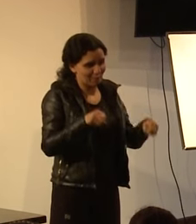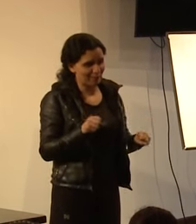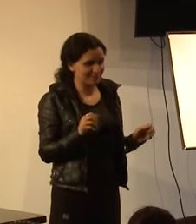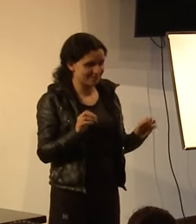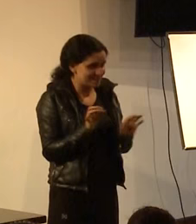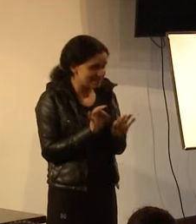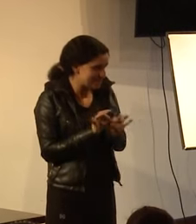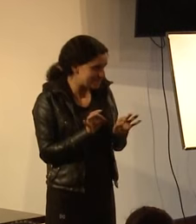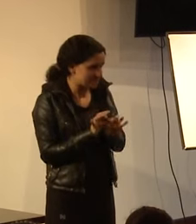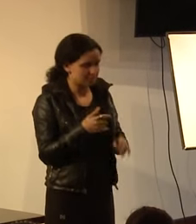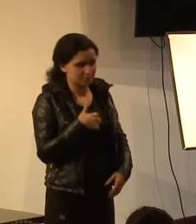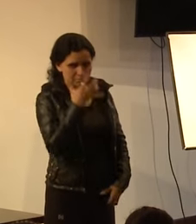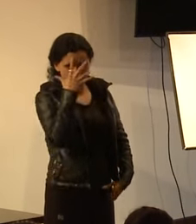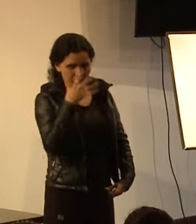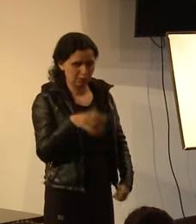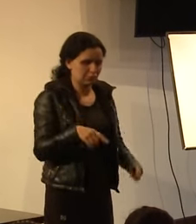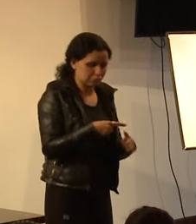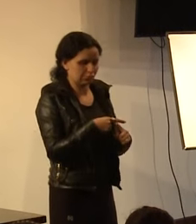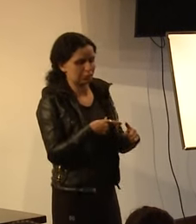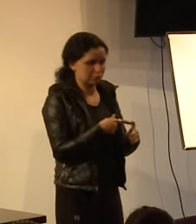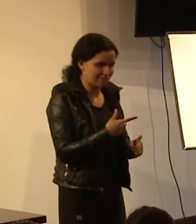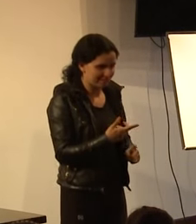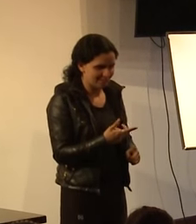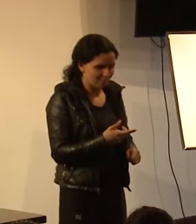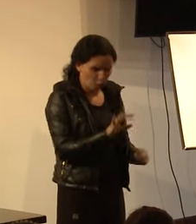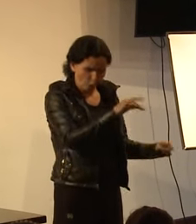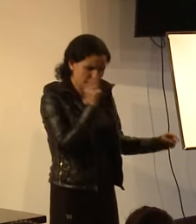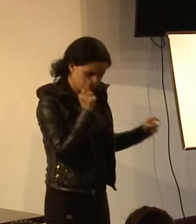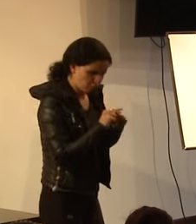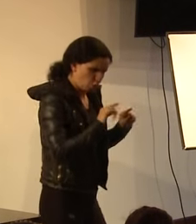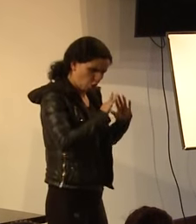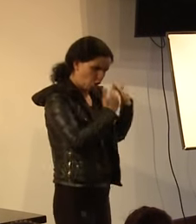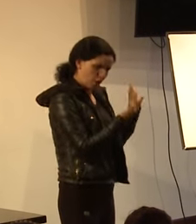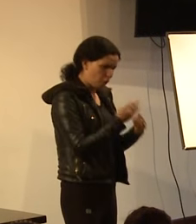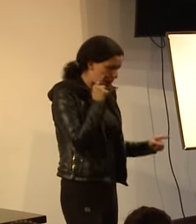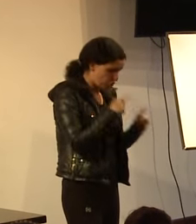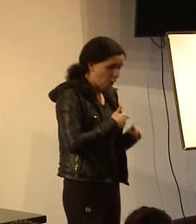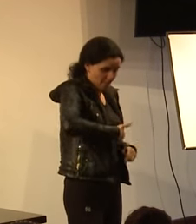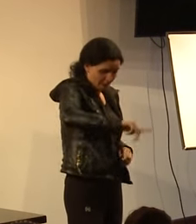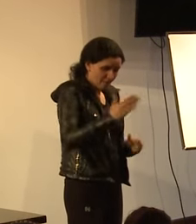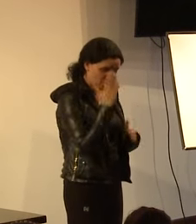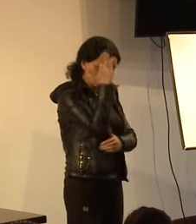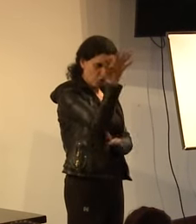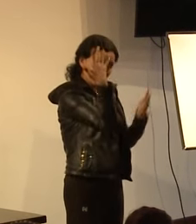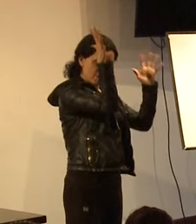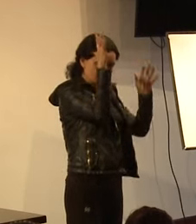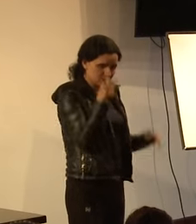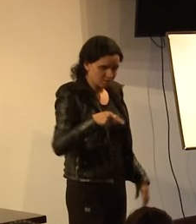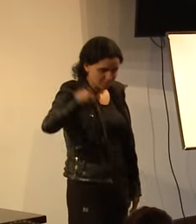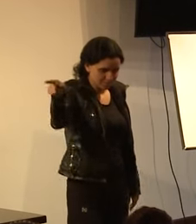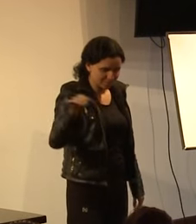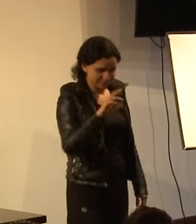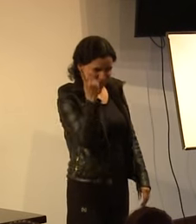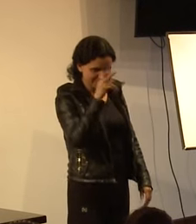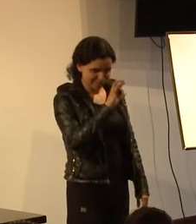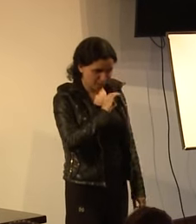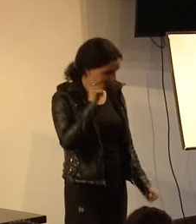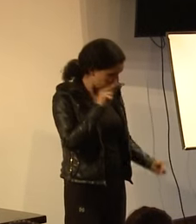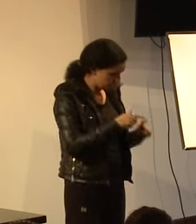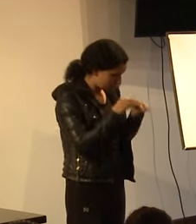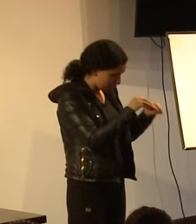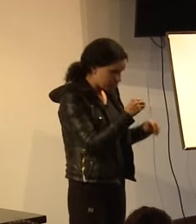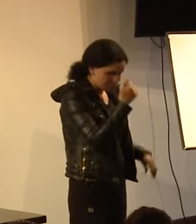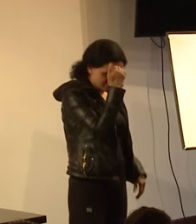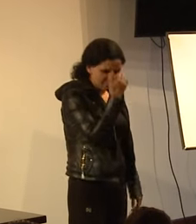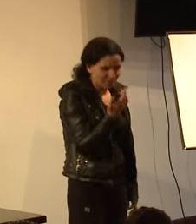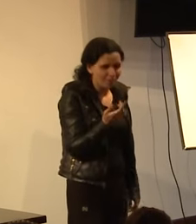mover es importante y no hacer el ridículo. Pero ¿será que para eso estudia uno danza en el colegio, para poder ir de rumba los viernes y los sábados? ¿O para qué